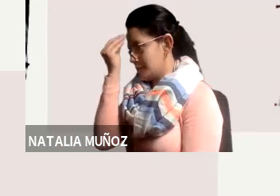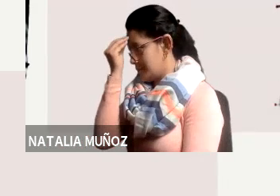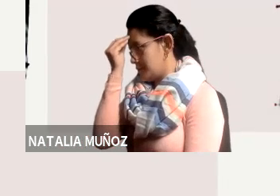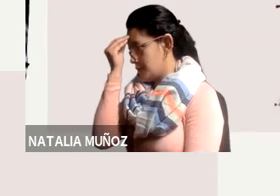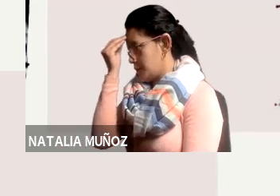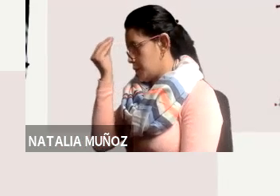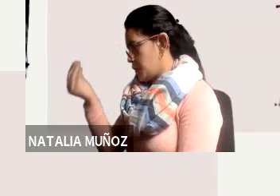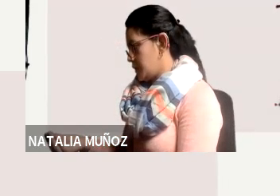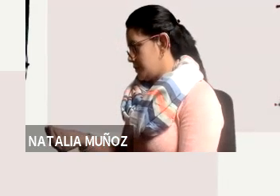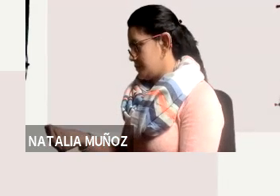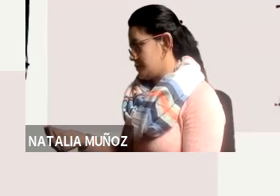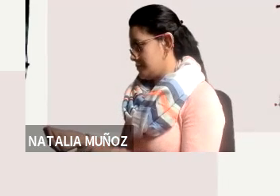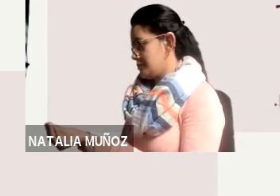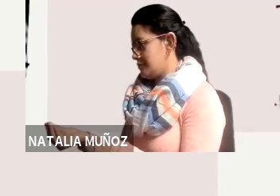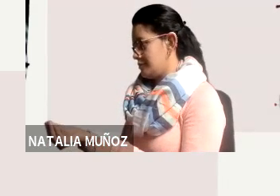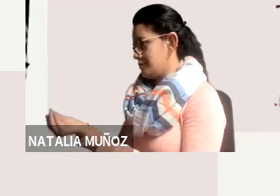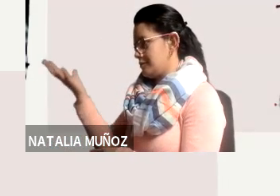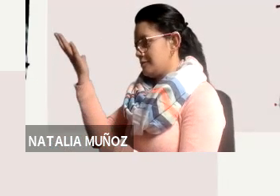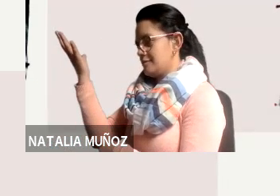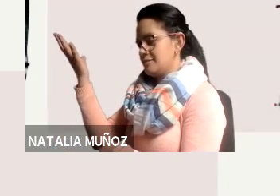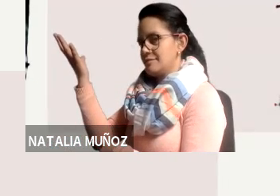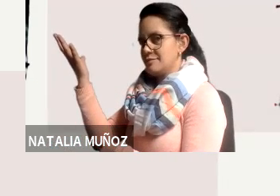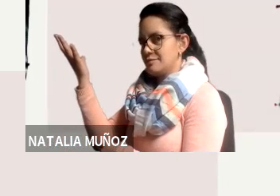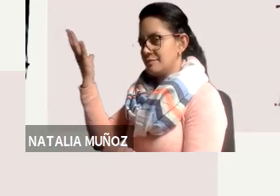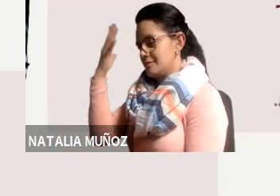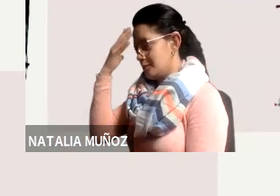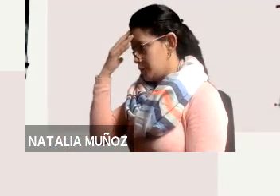Buenos días. Miren cómo está mi mano.